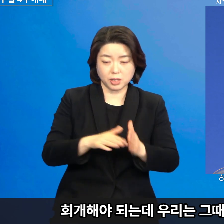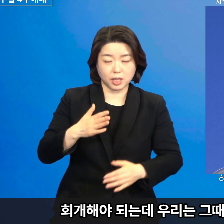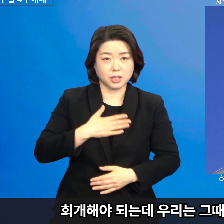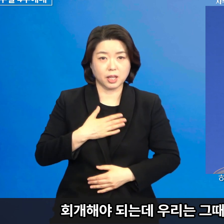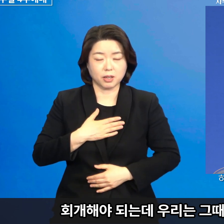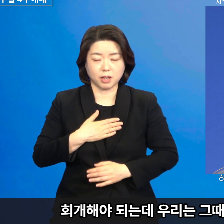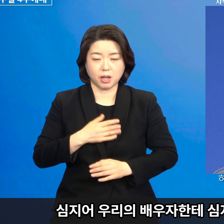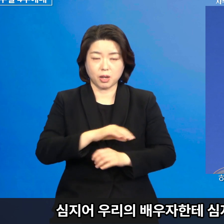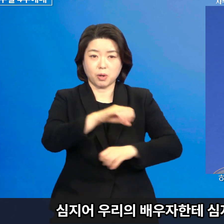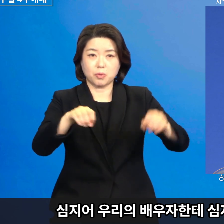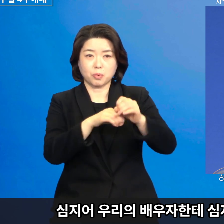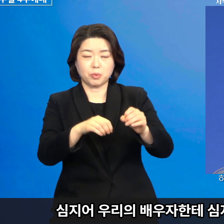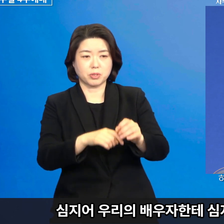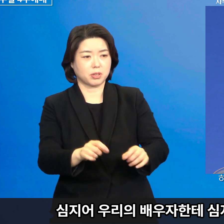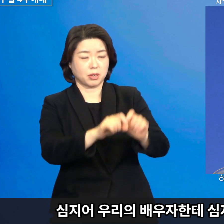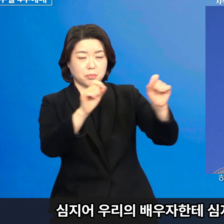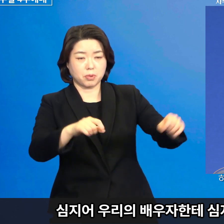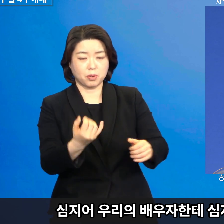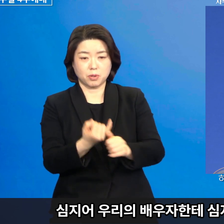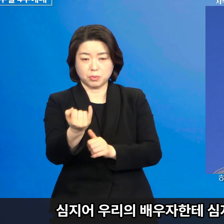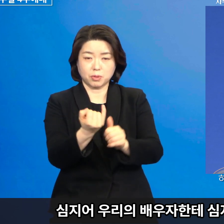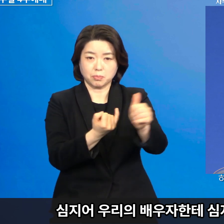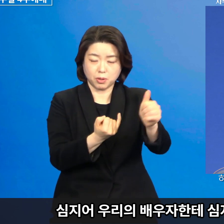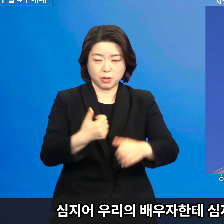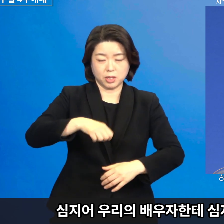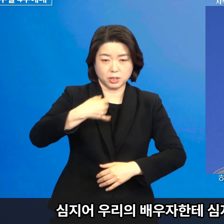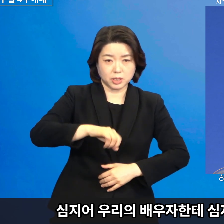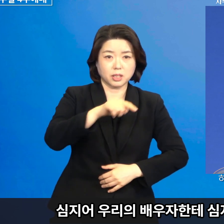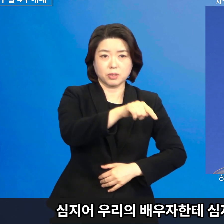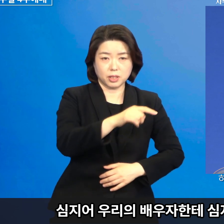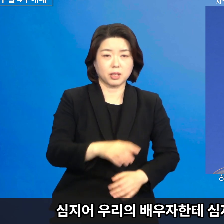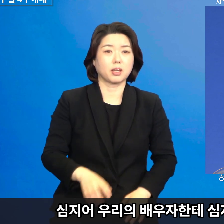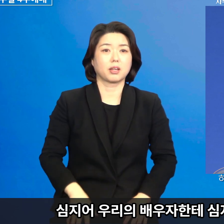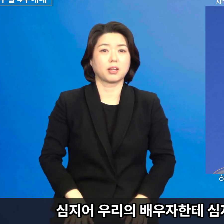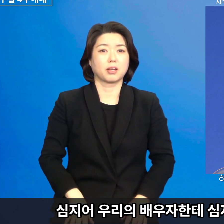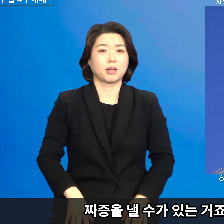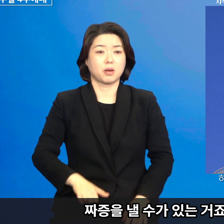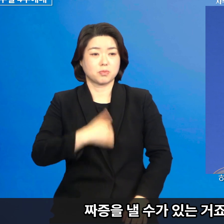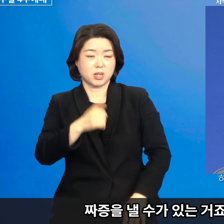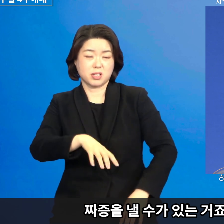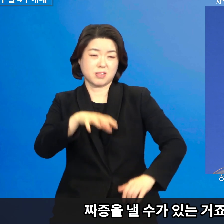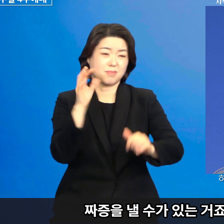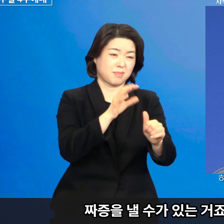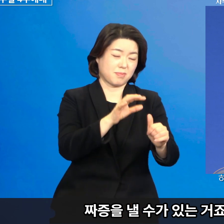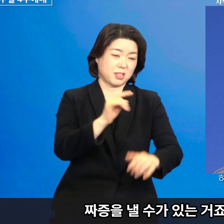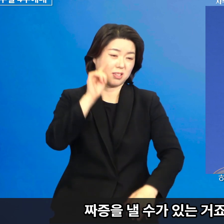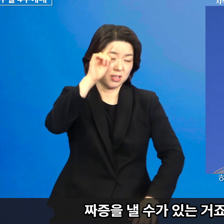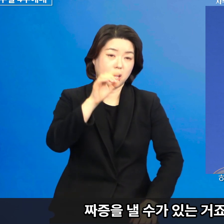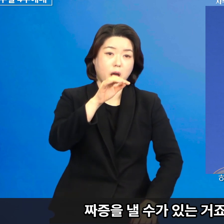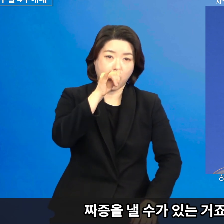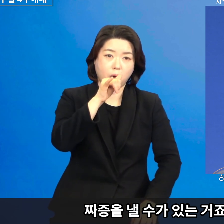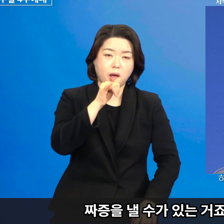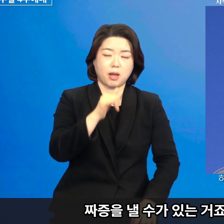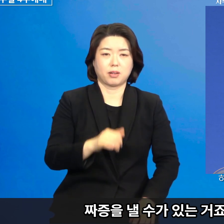우리의 동역자들한테, 심지어 우리 배우자한테, 심지어 우리 자녀들한테까지도 짜증을 낼 수가 있는